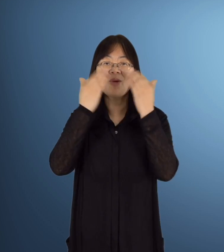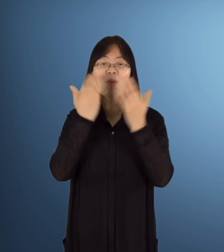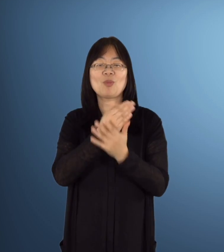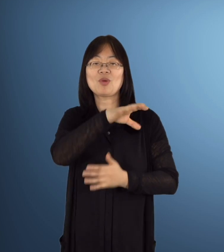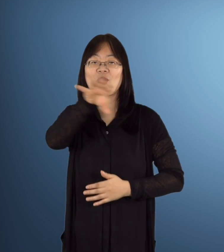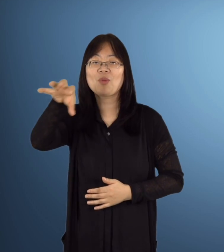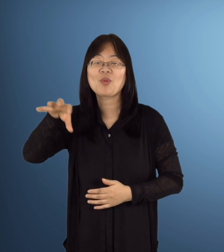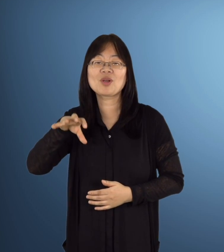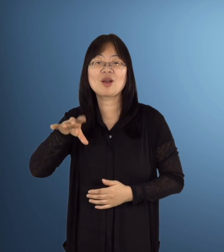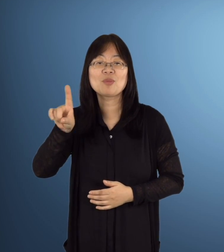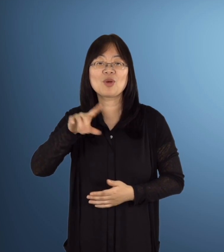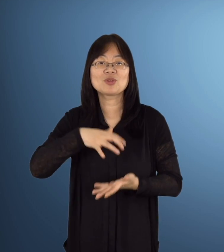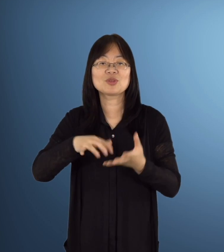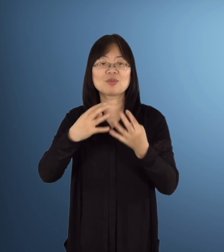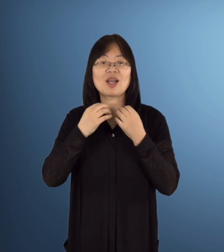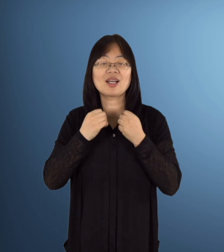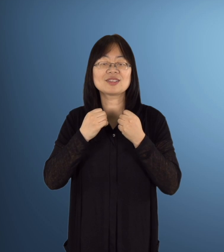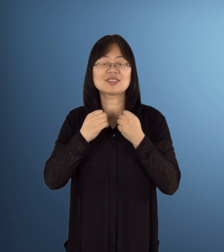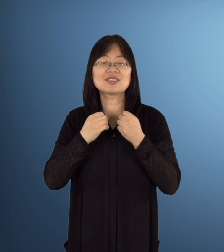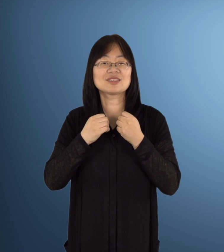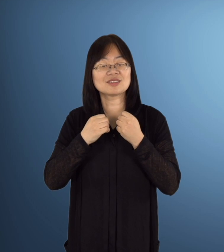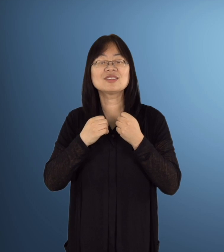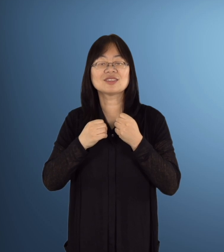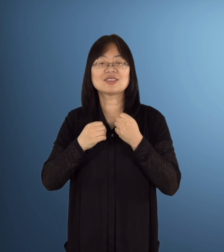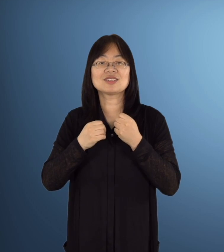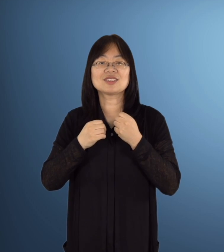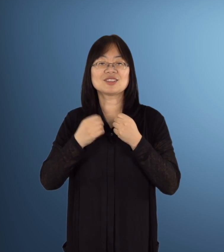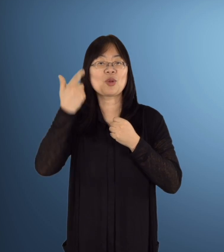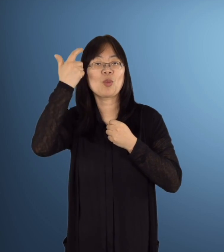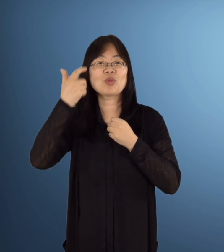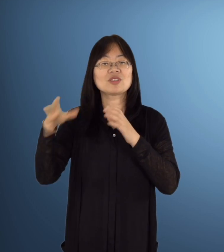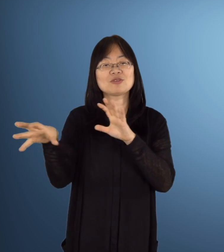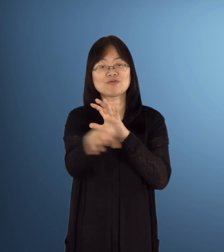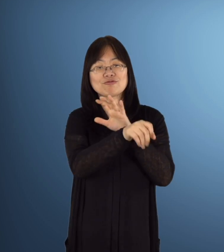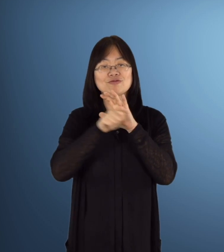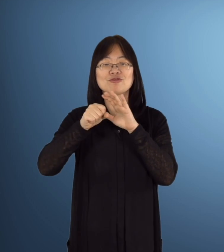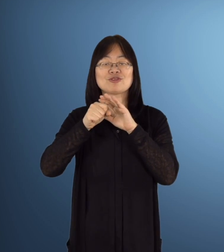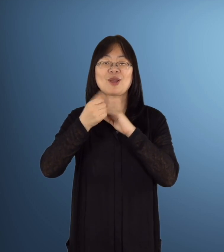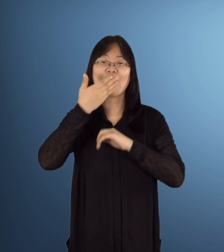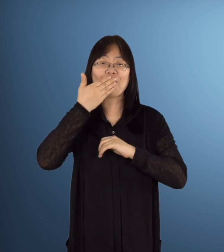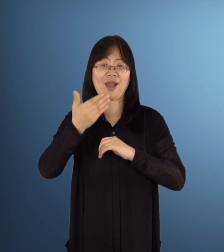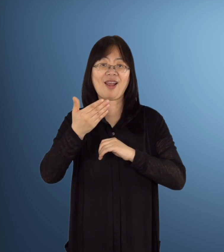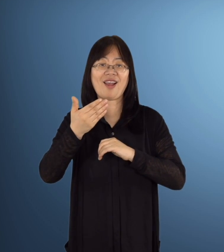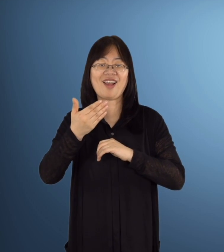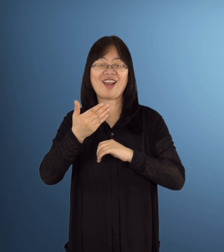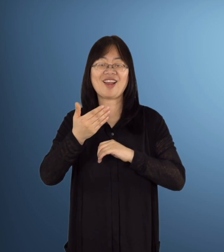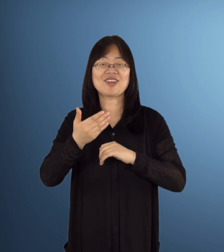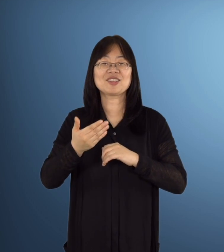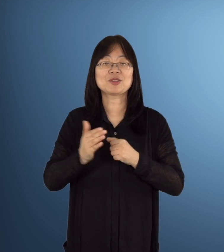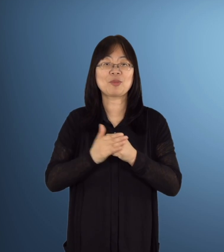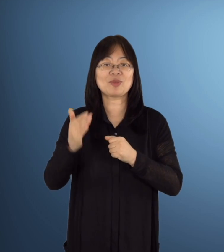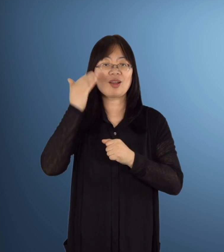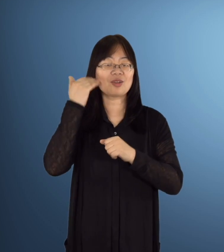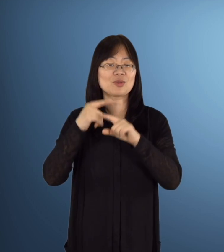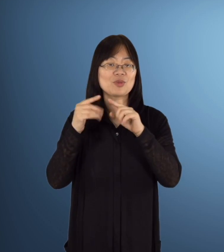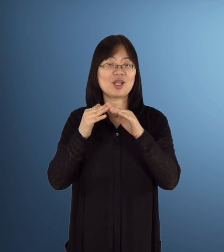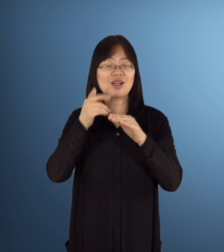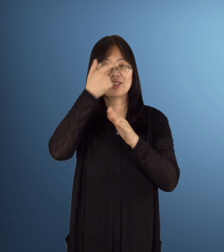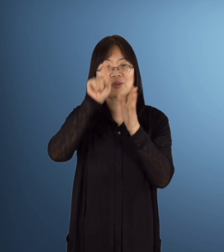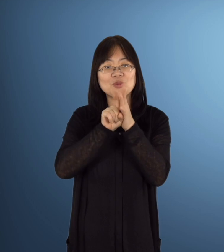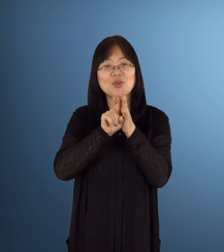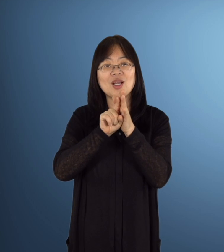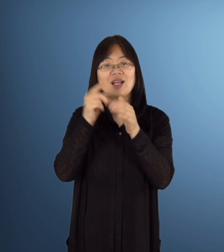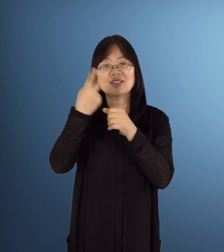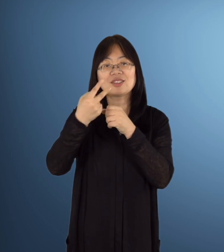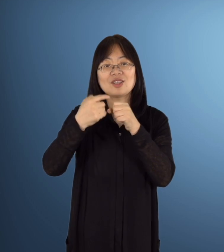오만대, 수많은 추수기였어요. 그래서 한국 교회는 기독교 2000년